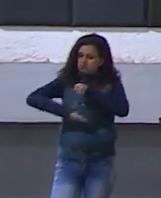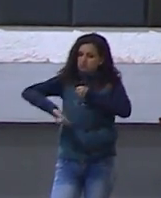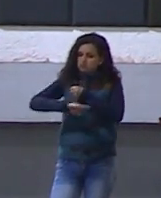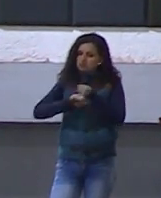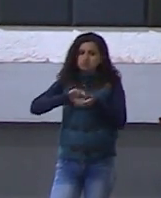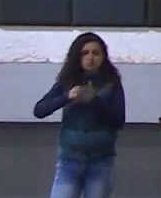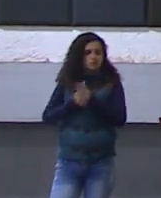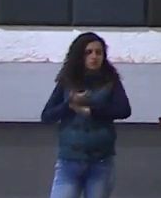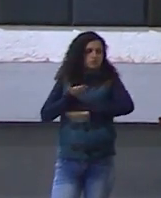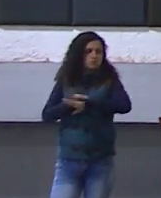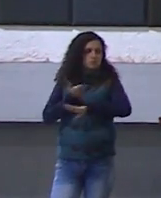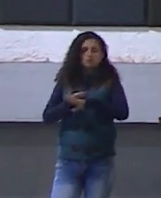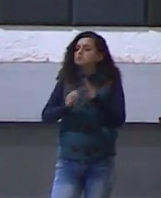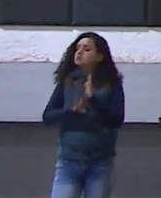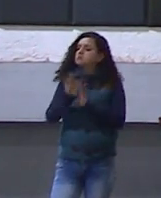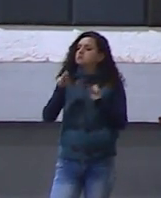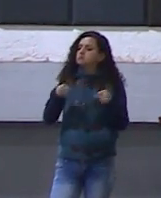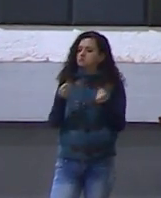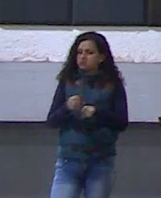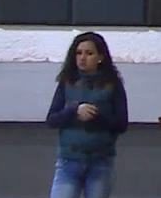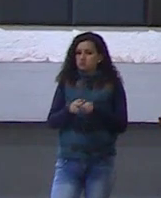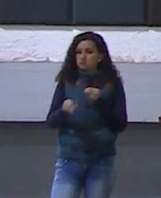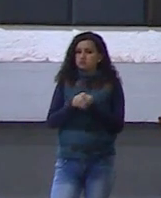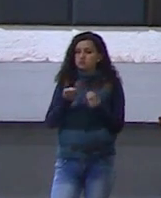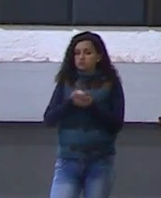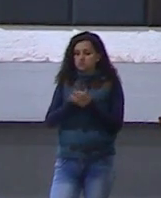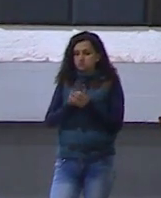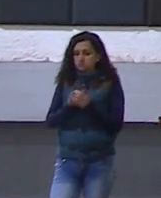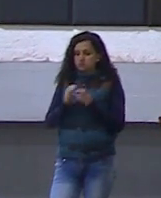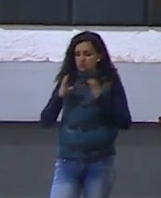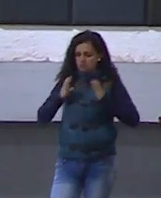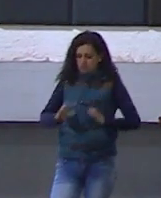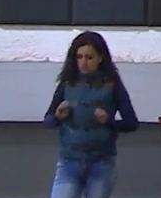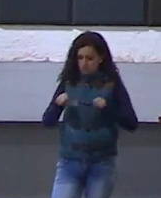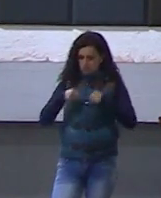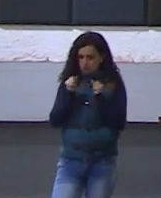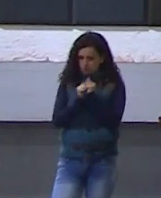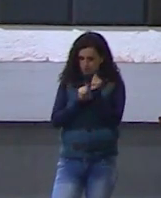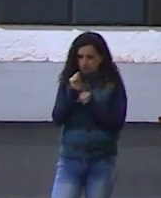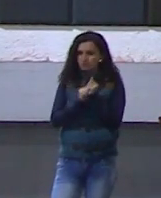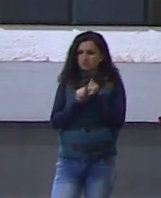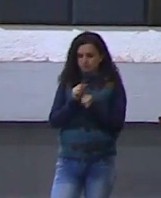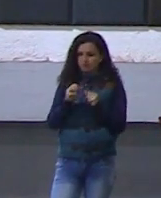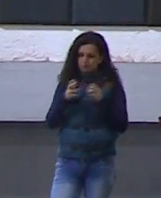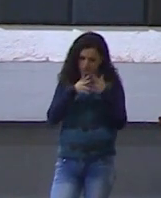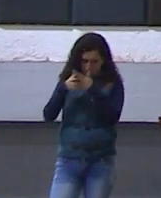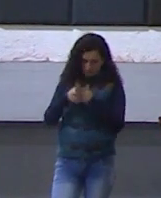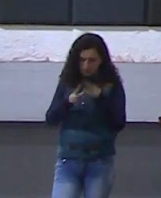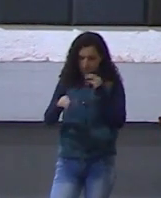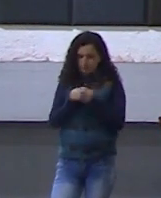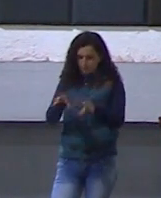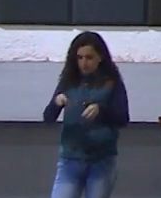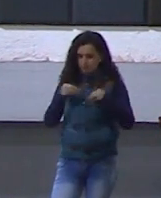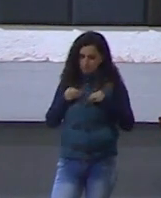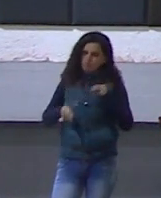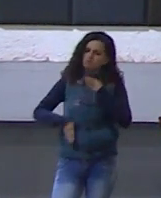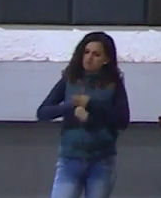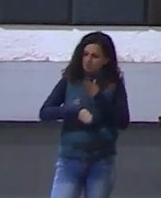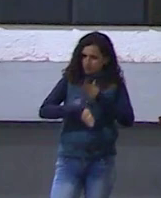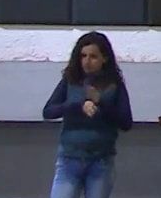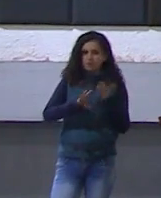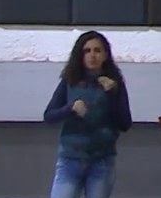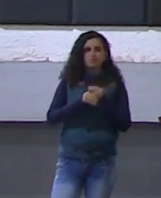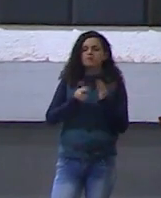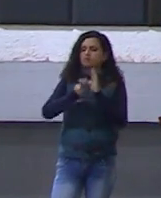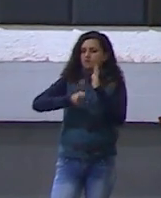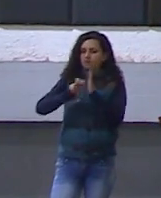propuesta de desarrollo motor la biomecánica se sistematizó y la adoptamos nosotros y la desarrollamos la teoría